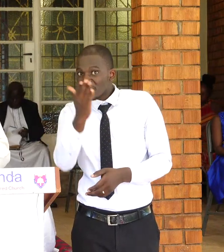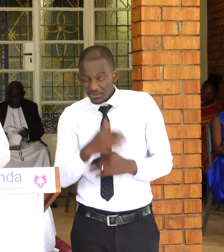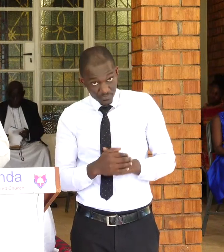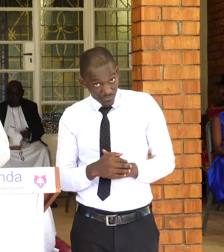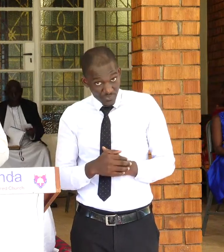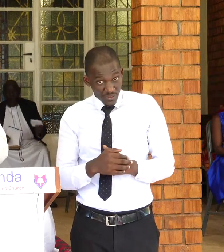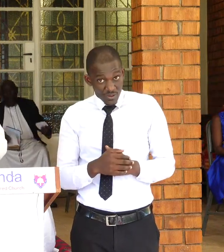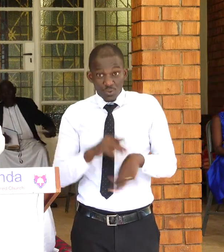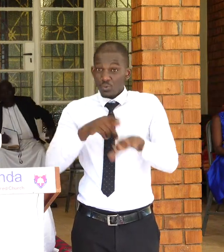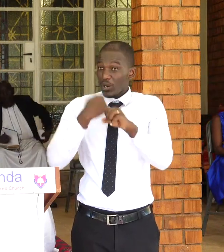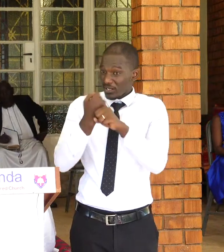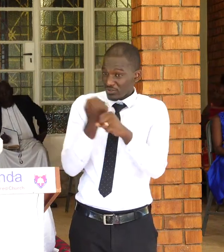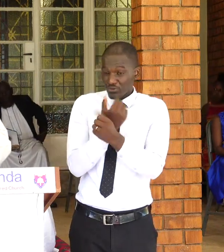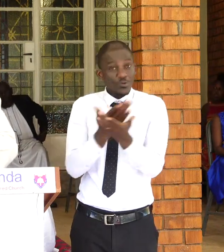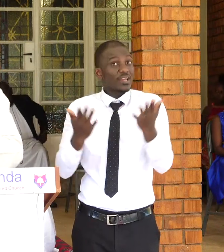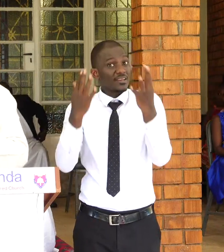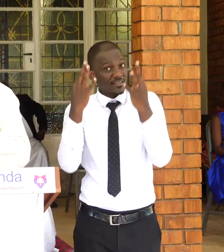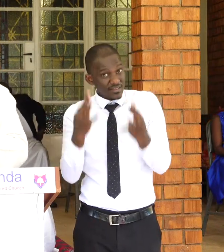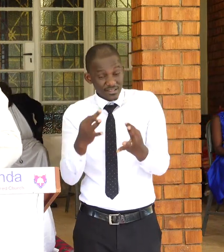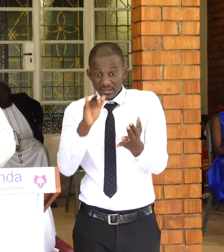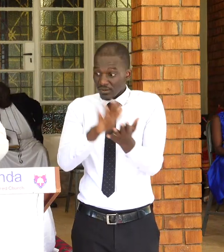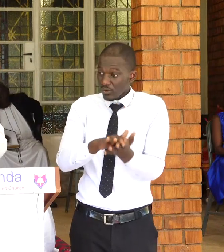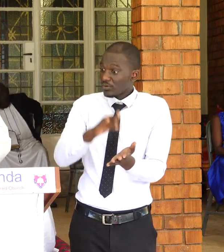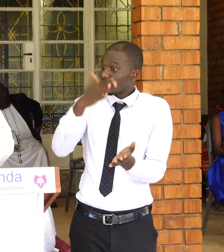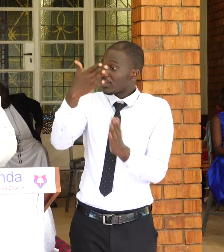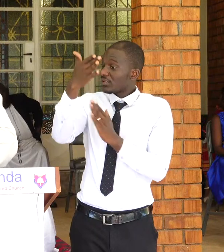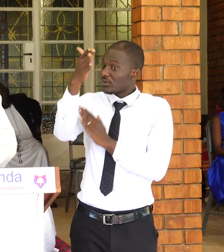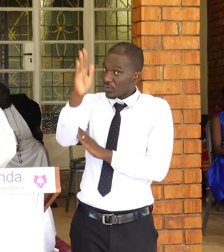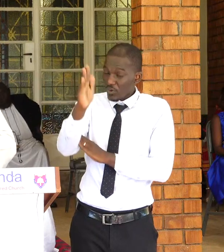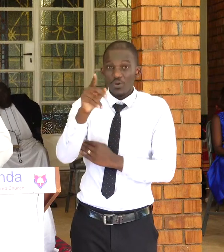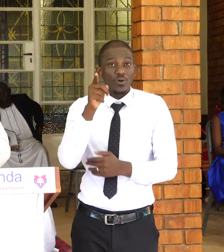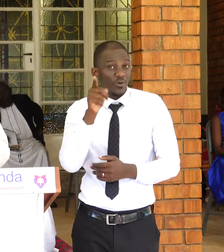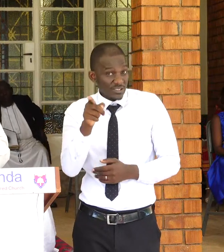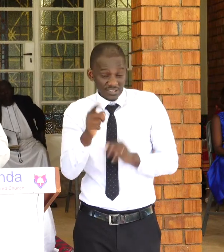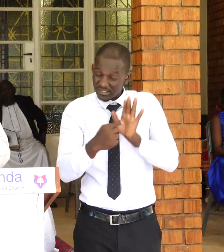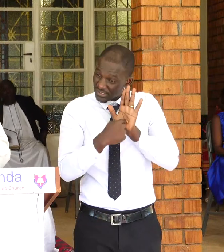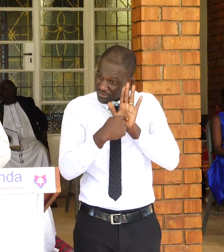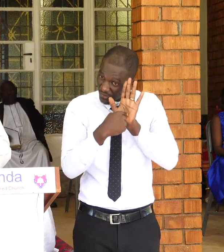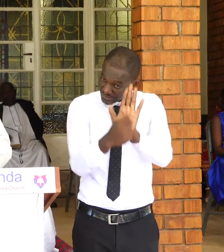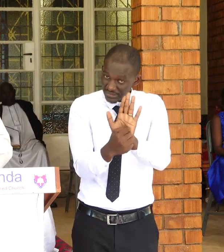ky'okola ng'ogulumiza Katonda, kabonero akalaga nti okola ki